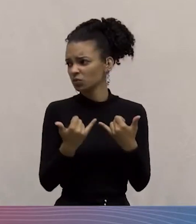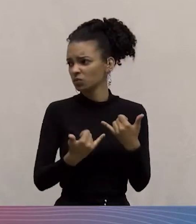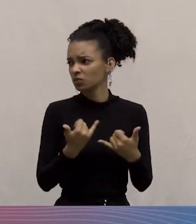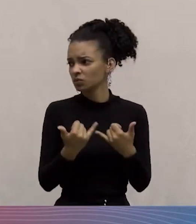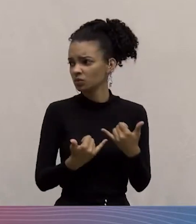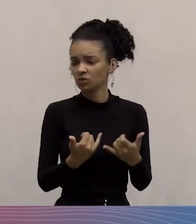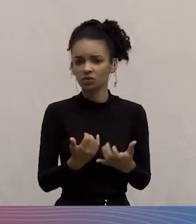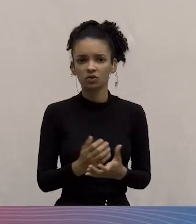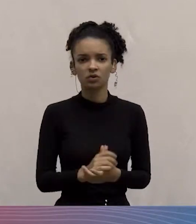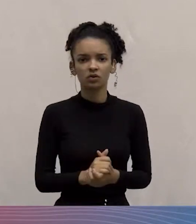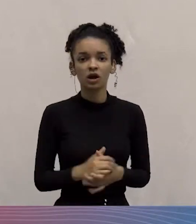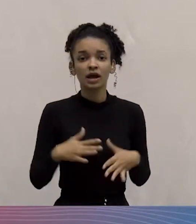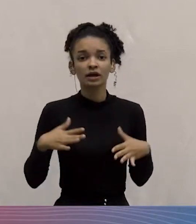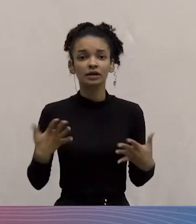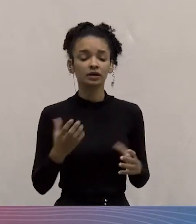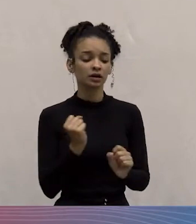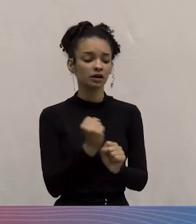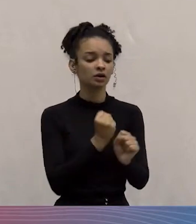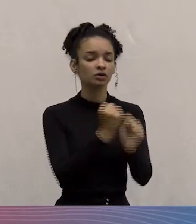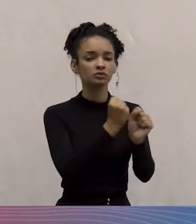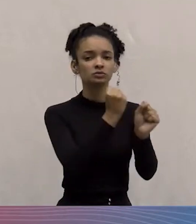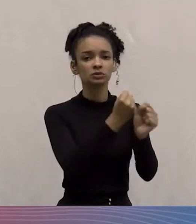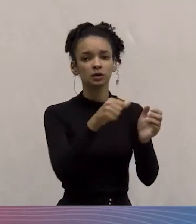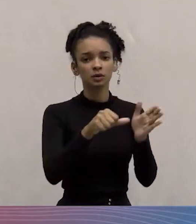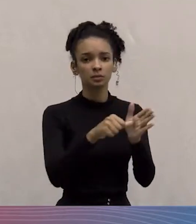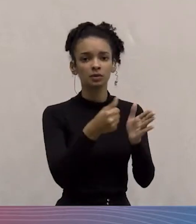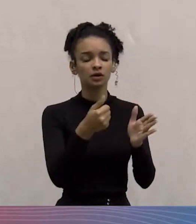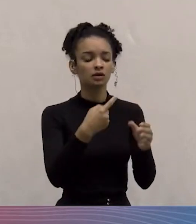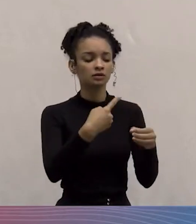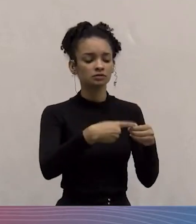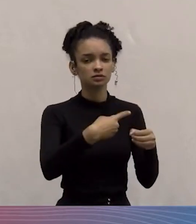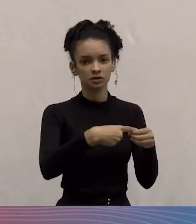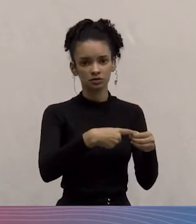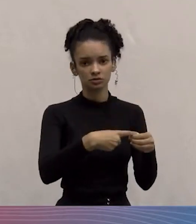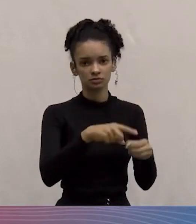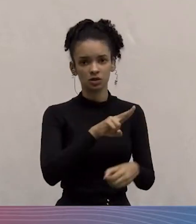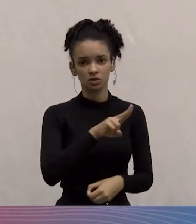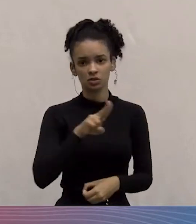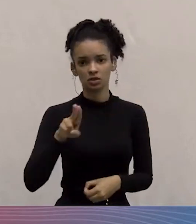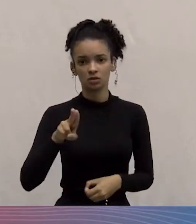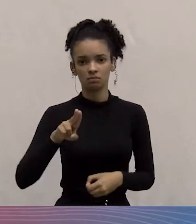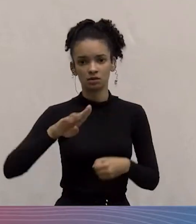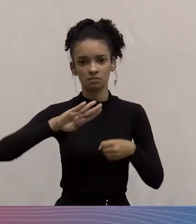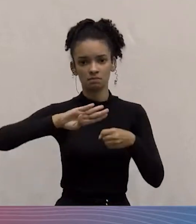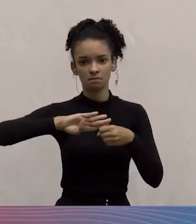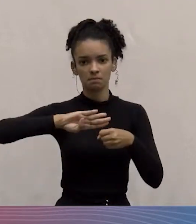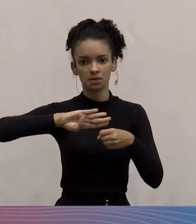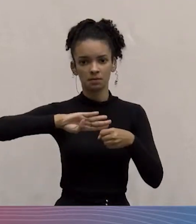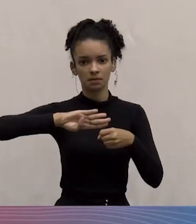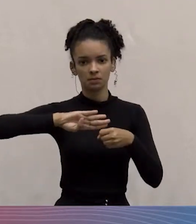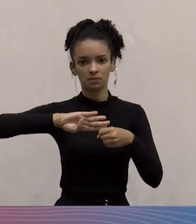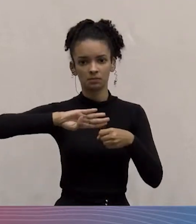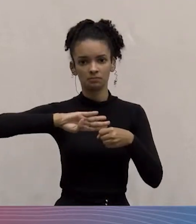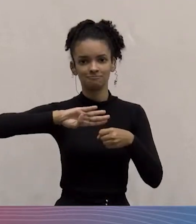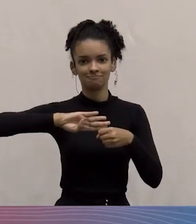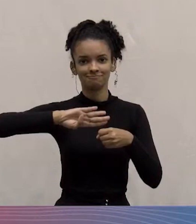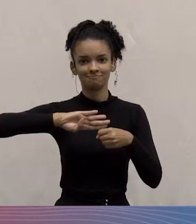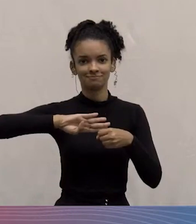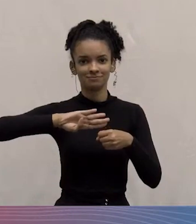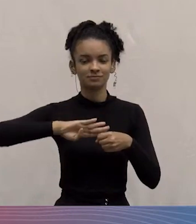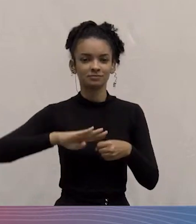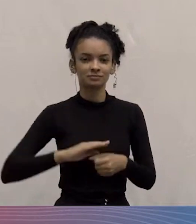Aí construí a primeira cidade, chamada Babel. Daí que veio a Babilônia, que